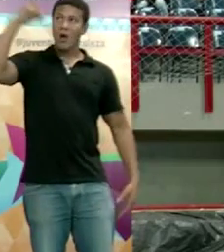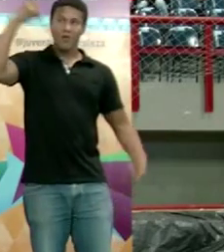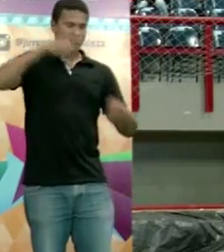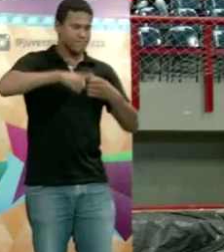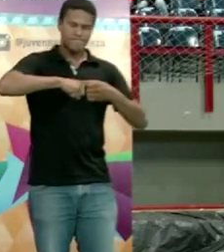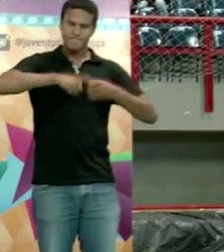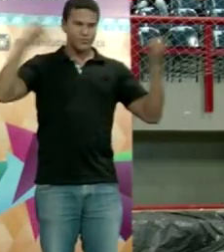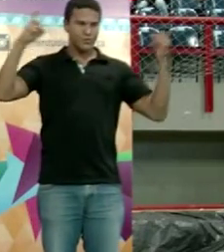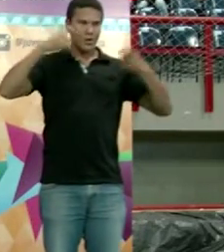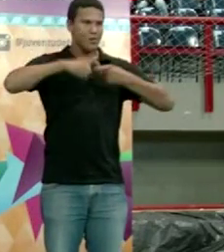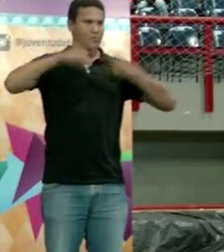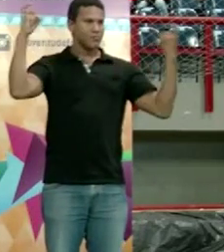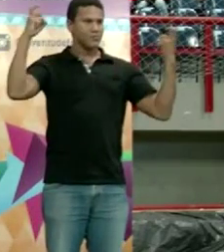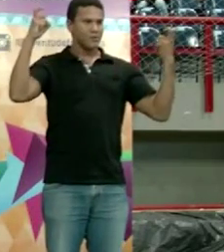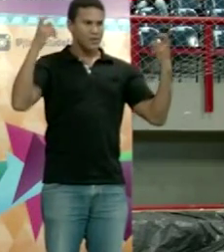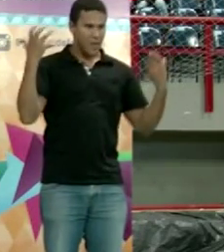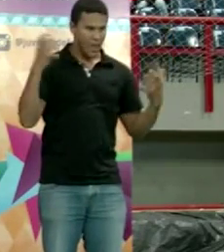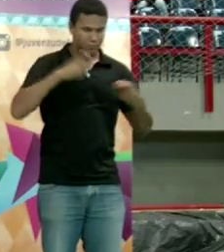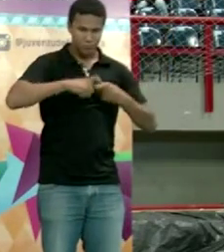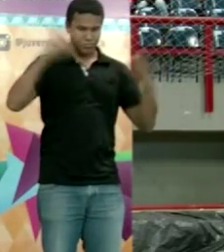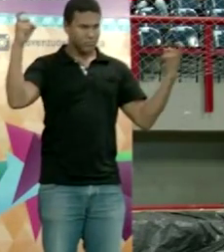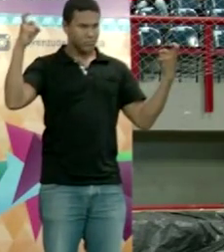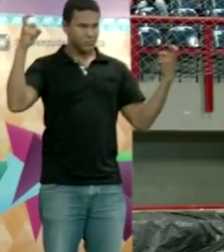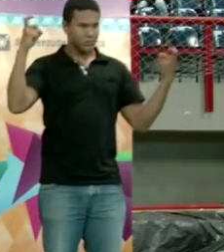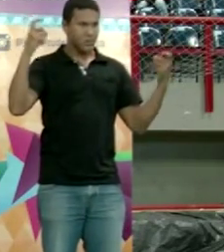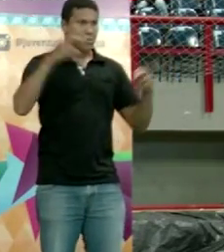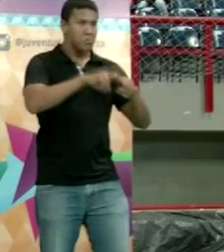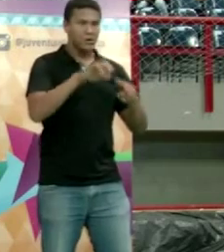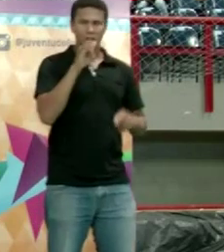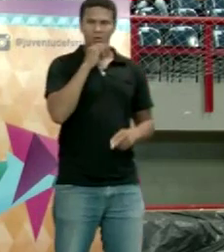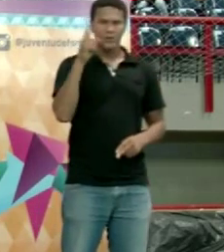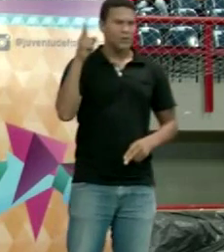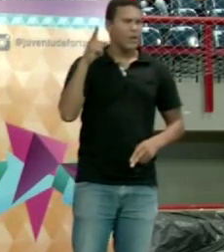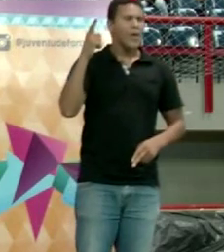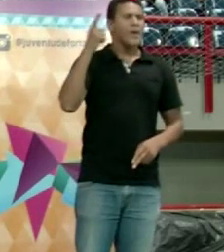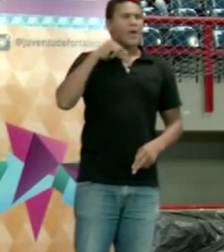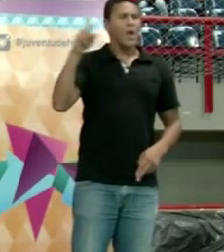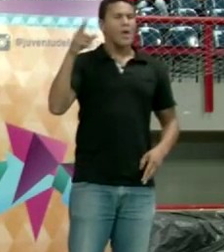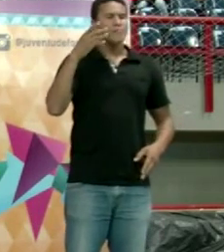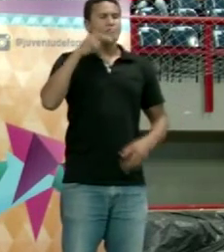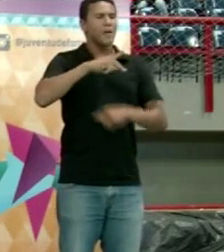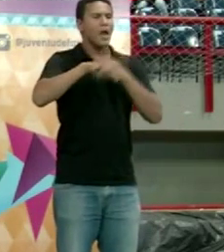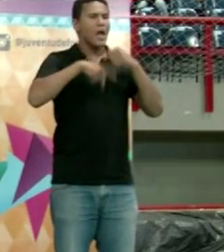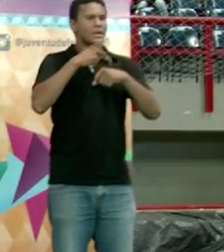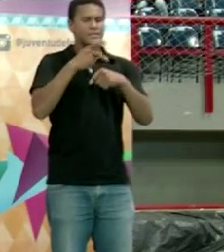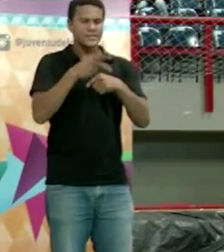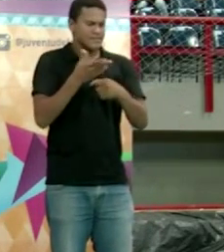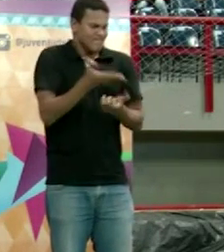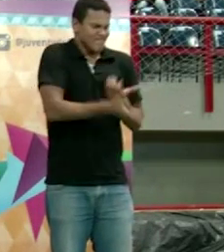Portugal. Qual é o país que mais vai estimular o Brasil a ser livre?